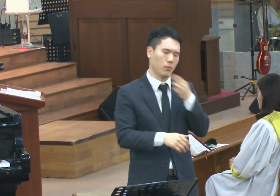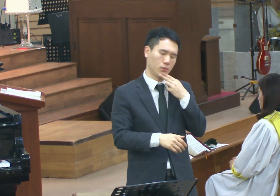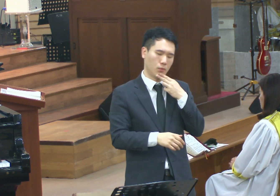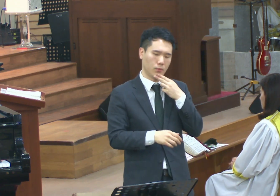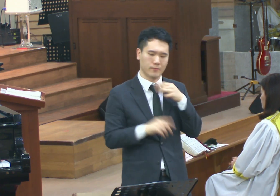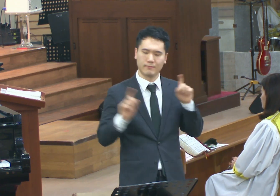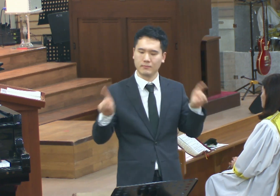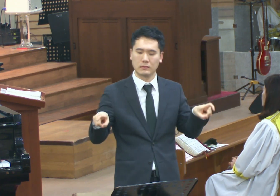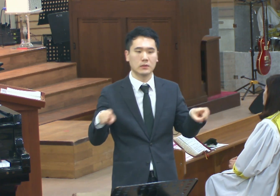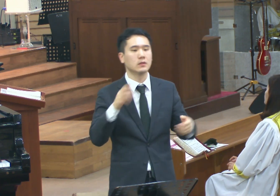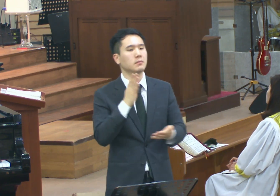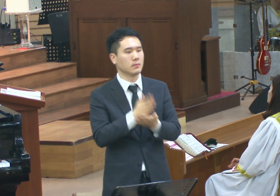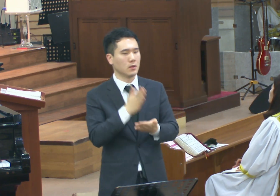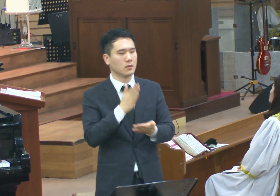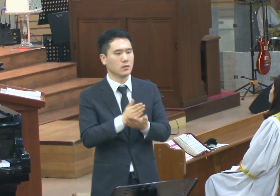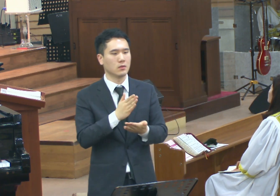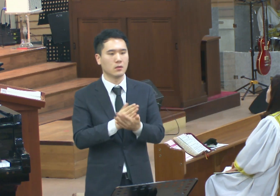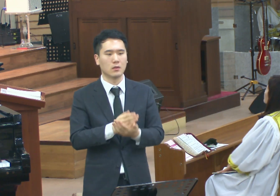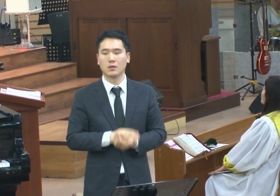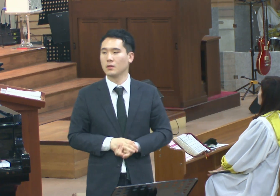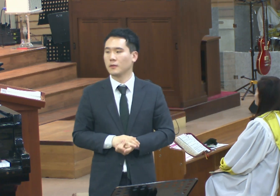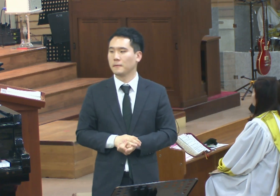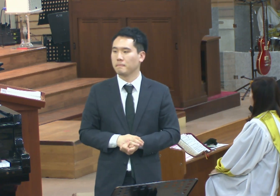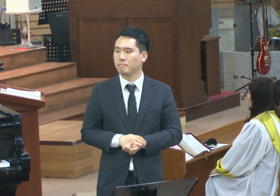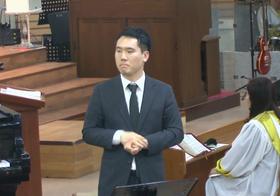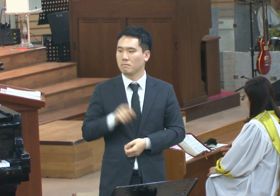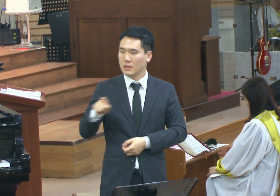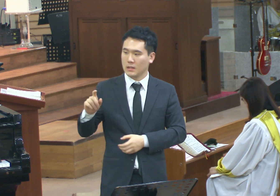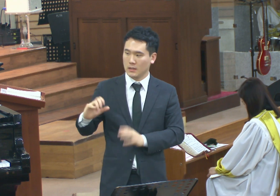중층만 읽겠습니다. 시작.